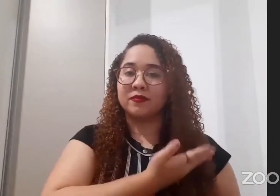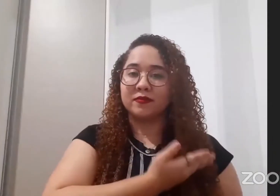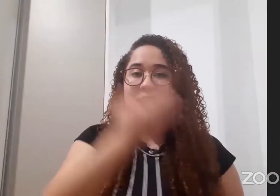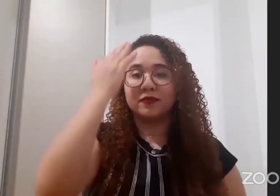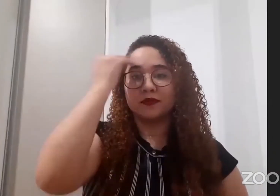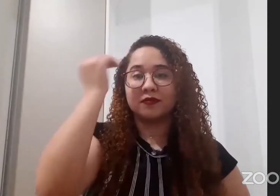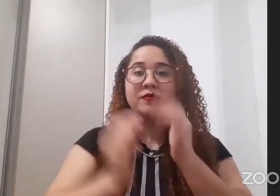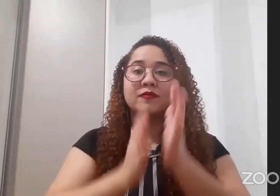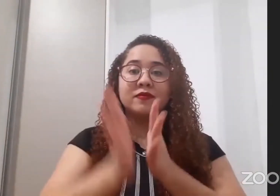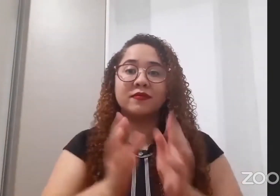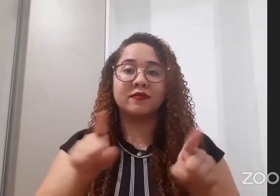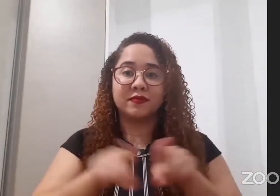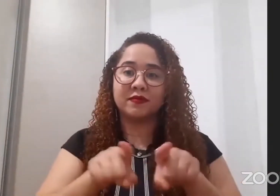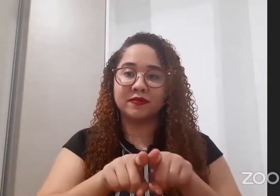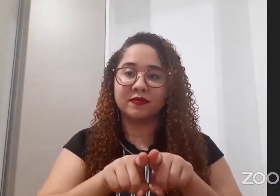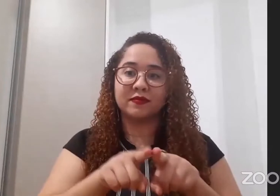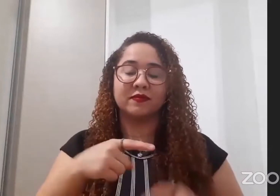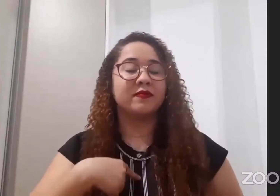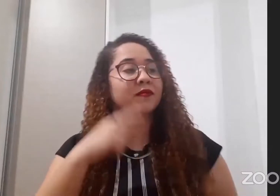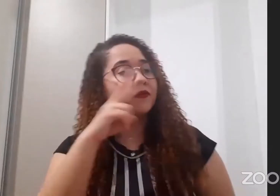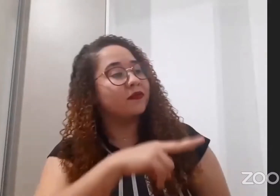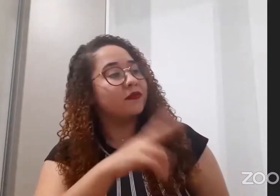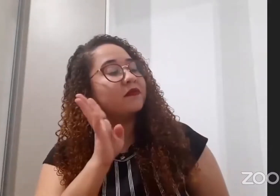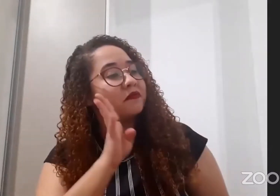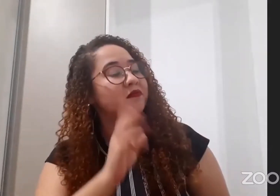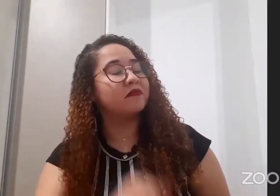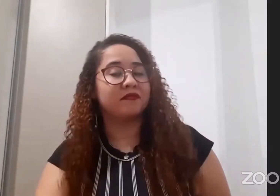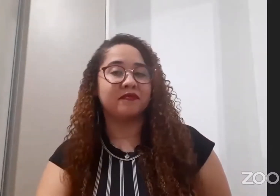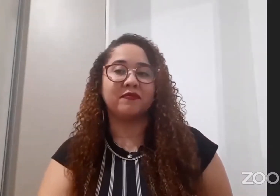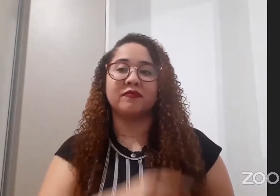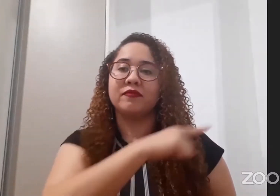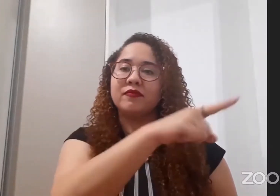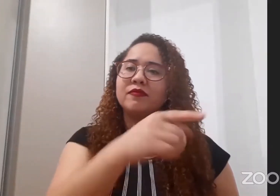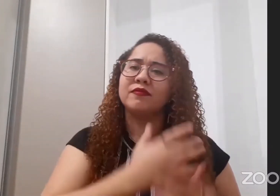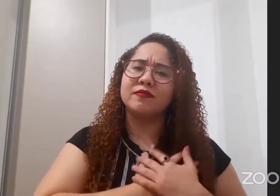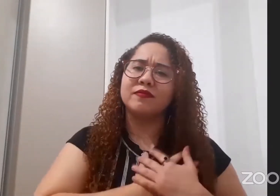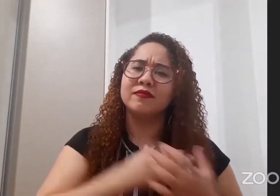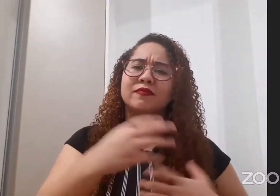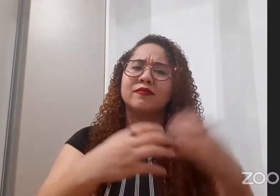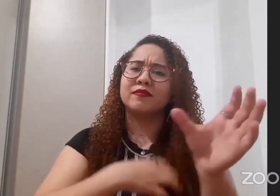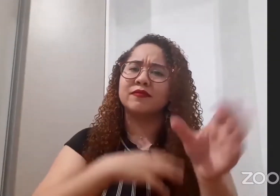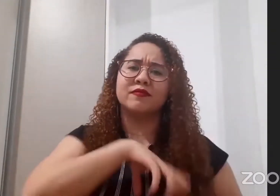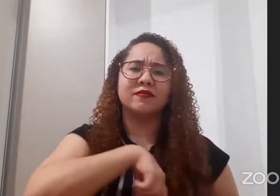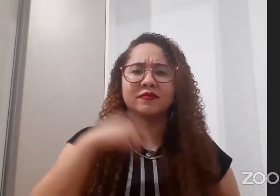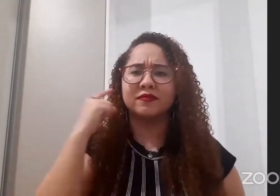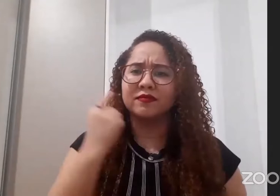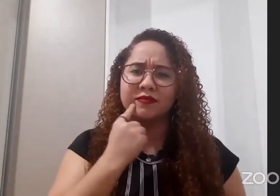Alguns amigos sabem Libras também. E eu via e ficava admirada, achava legal. Eles tinham compaixão,